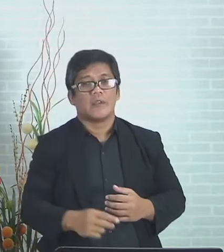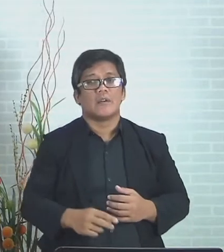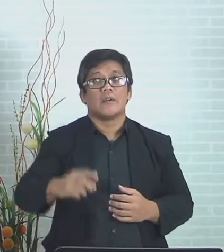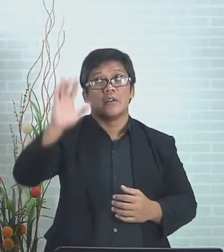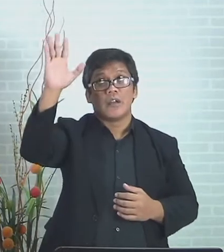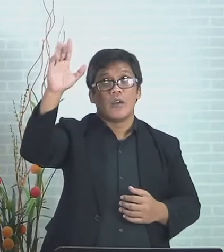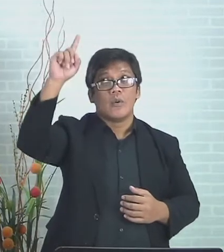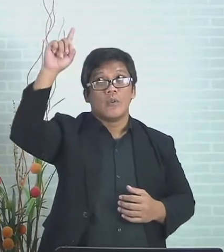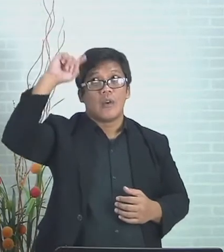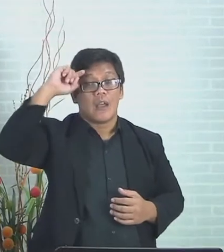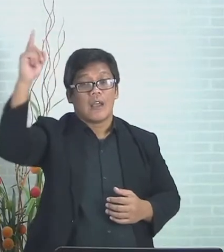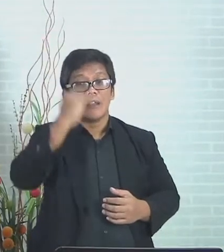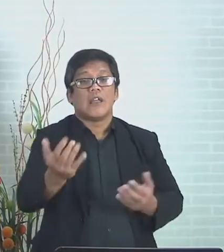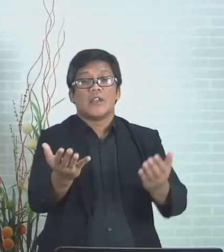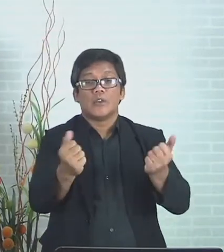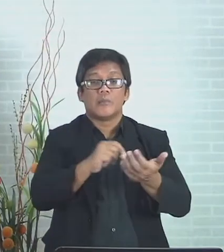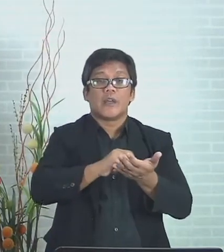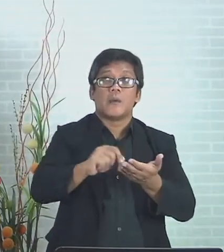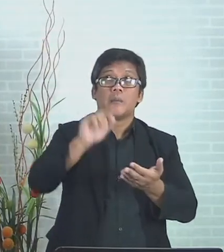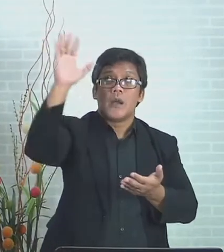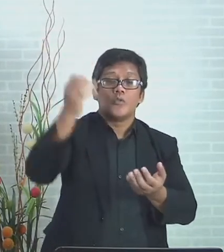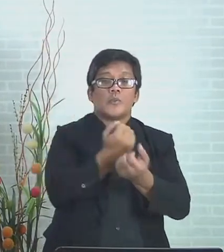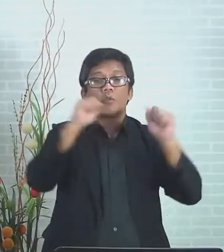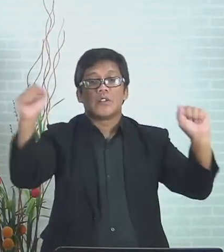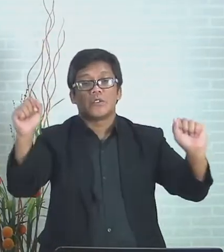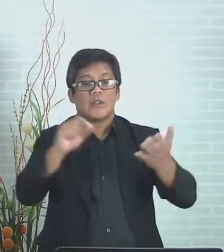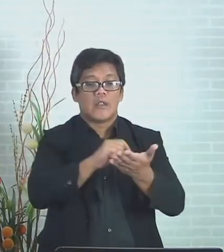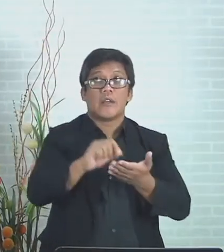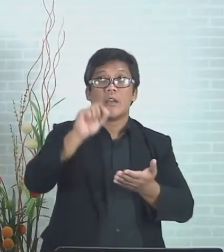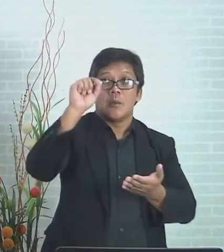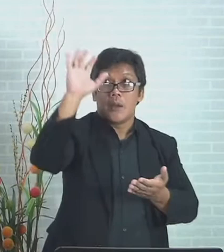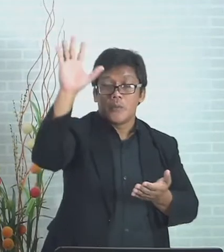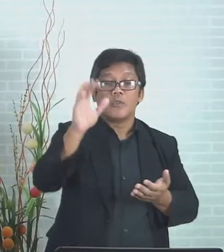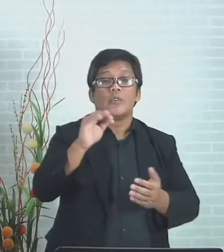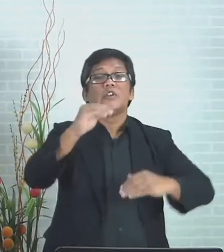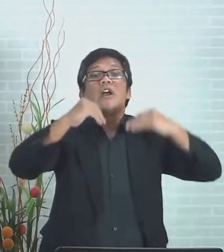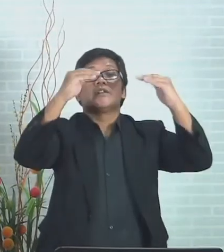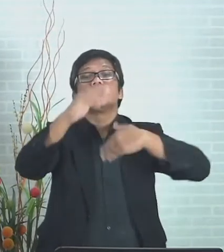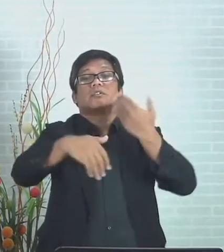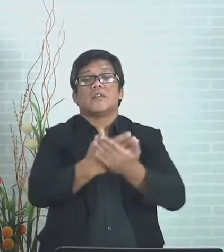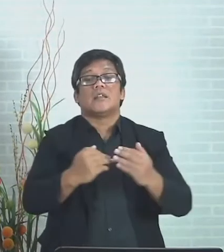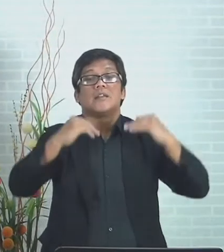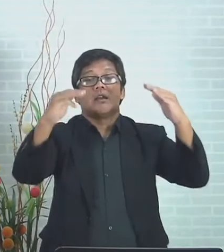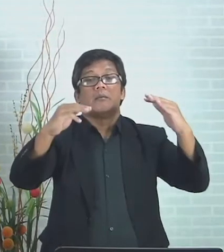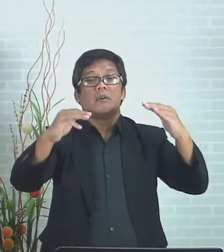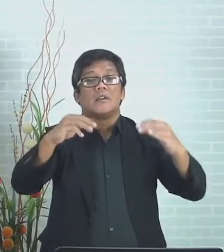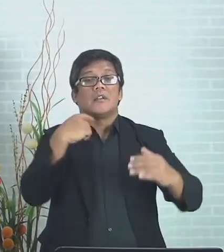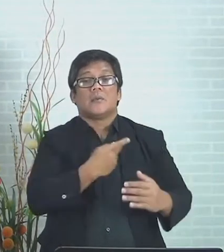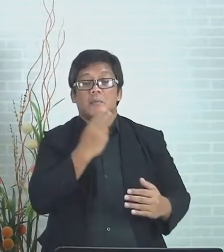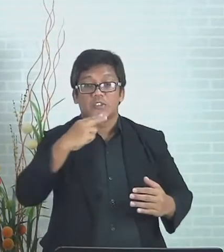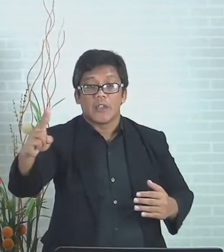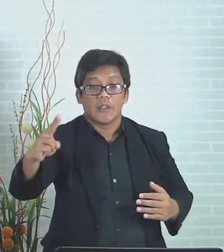engkau Allah yang hidup namamu berpuasa namamu dan nama di atas segala nama yang kami andalkan